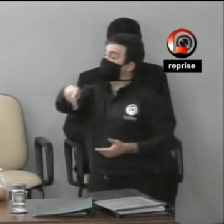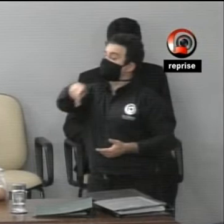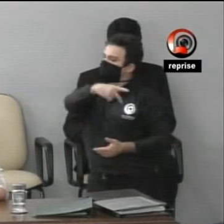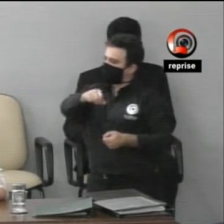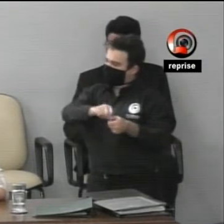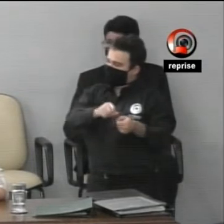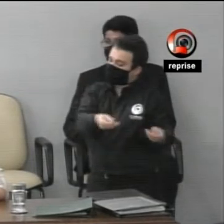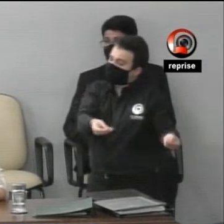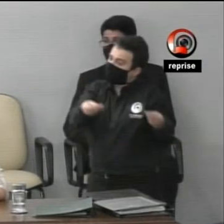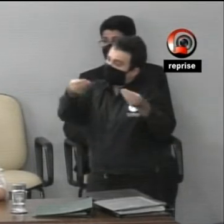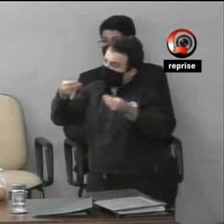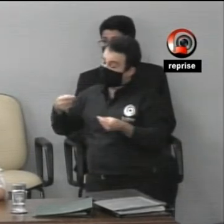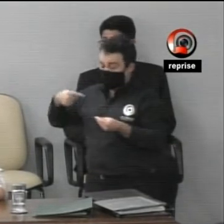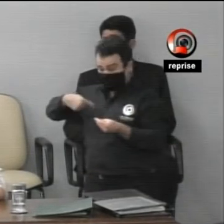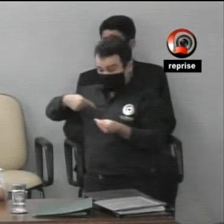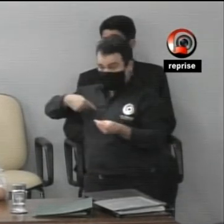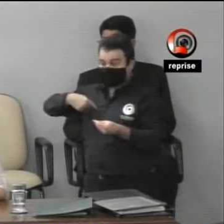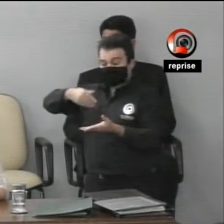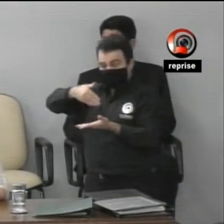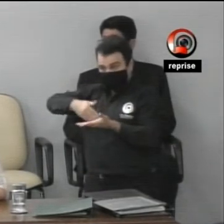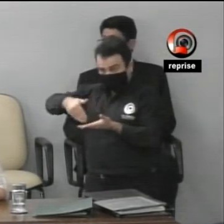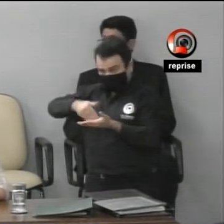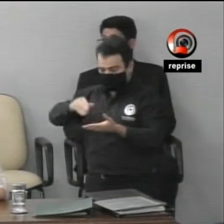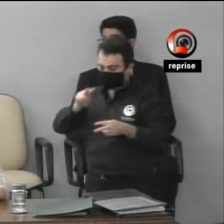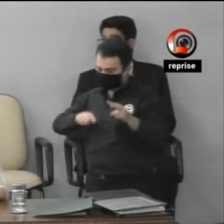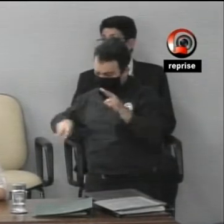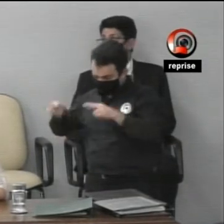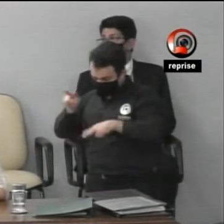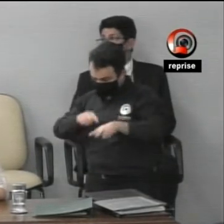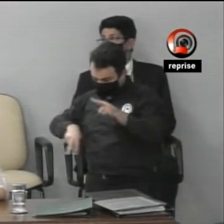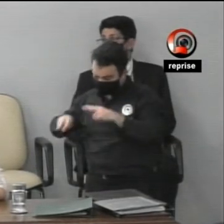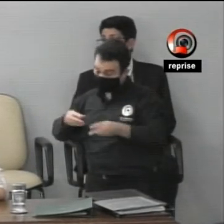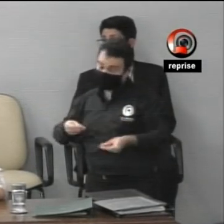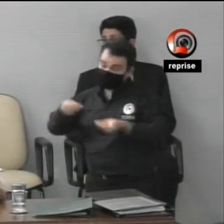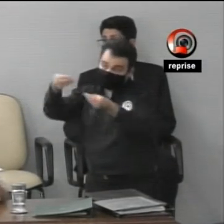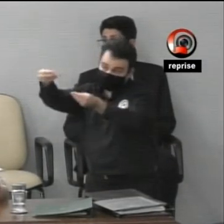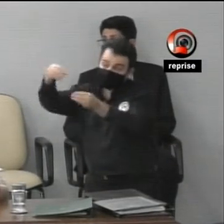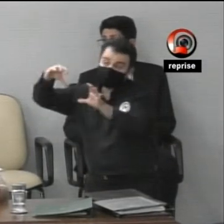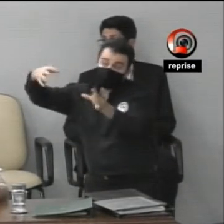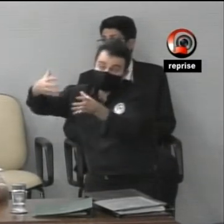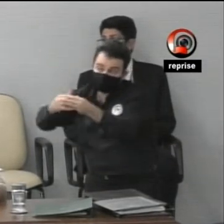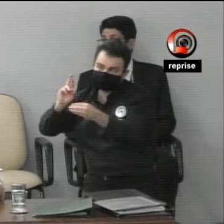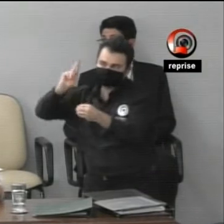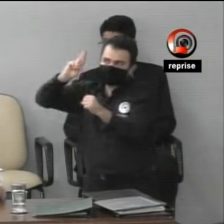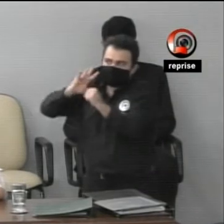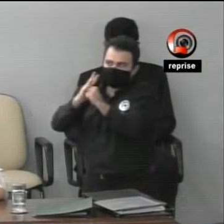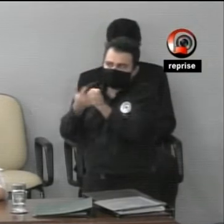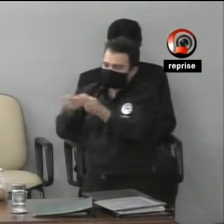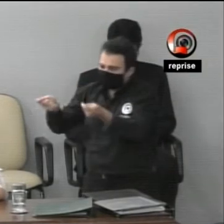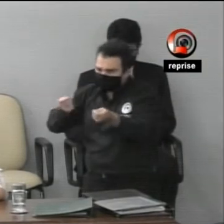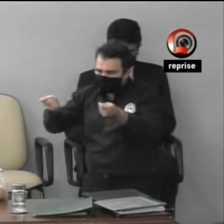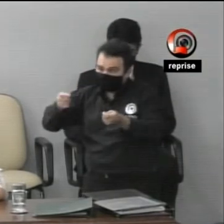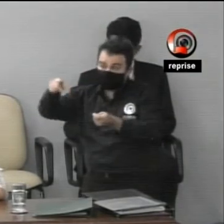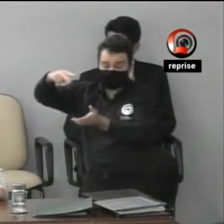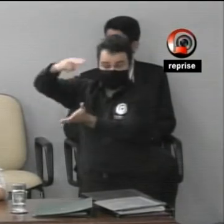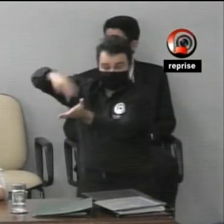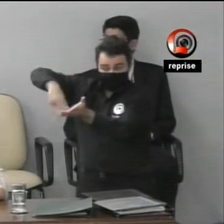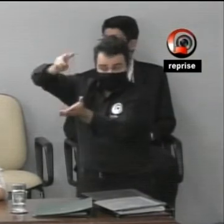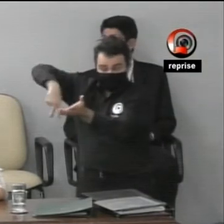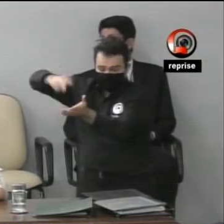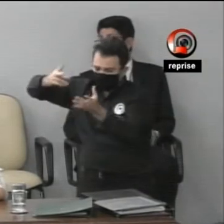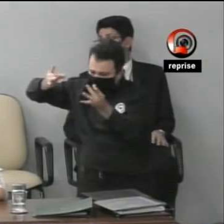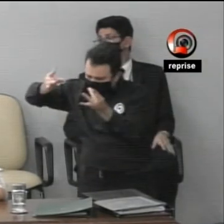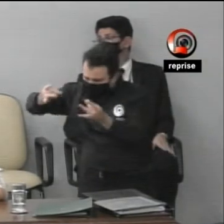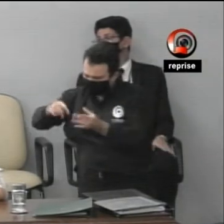análise minuciosa do Comitê de Enfrentamento ao Covid que o homologou. As escolas particulares e públicas, elas não têm